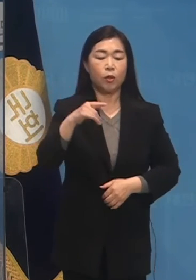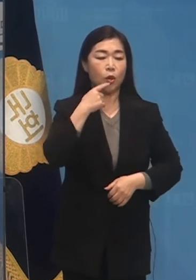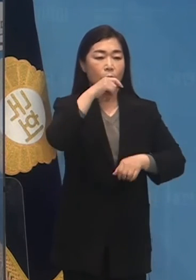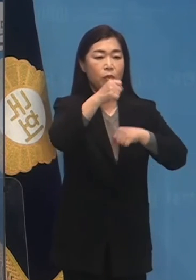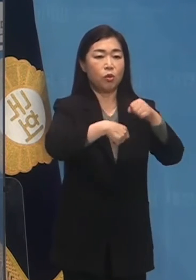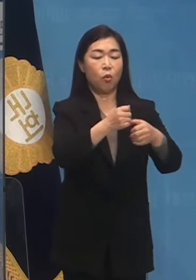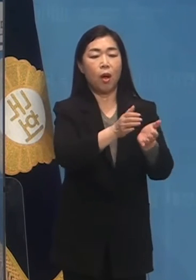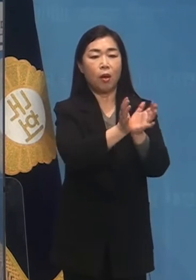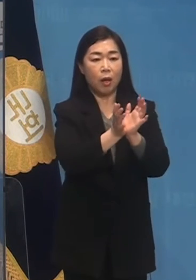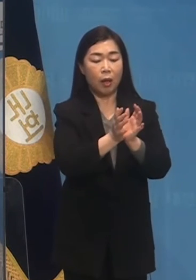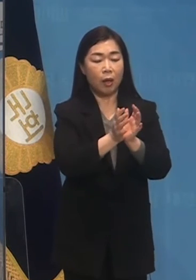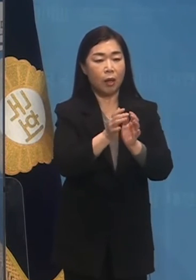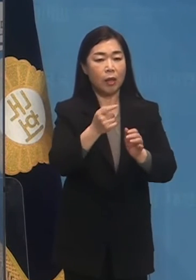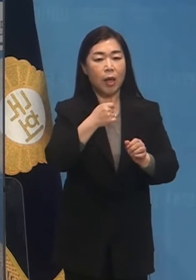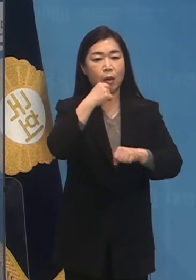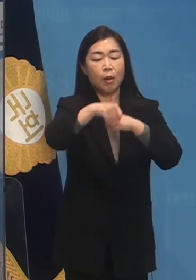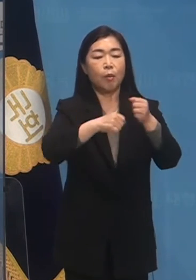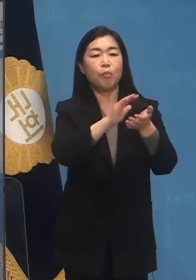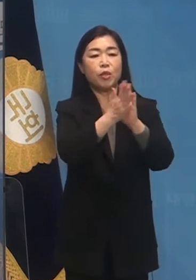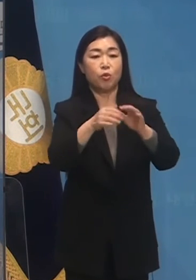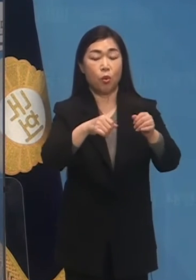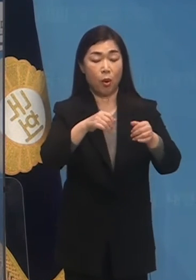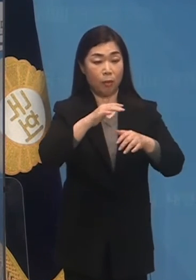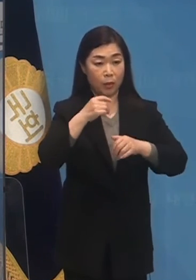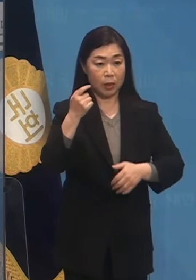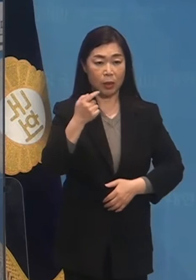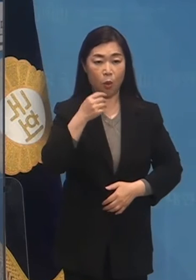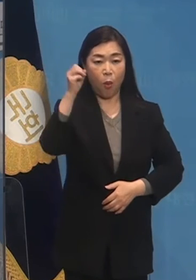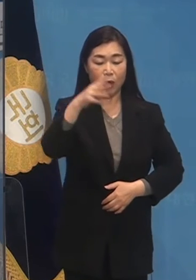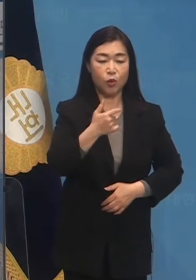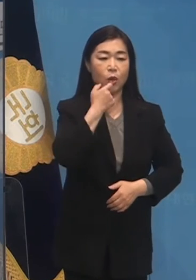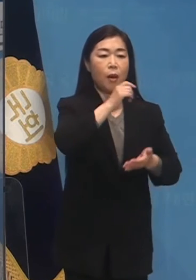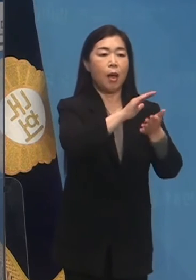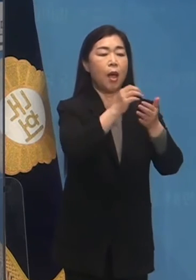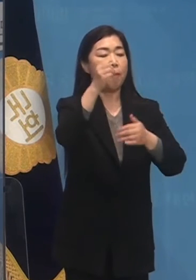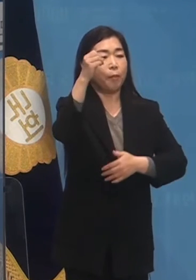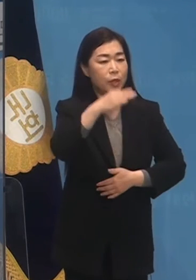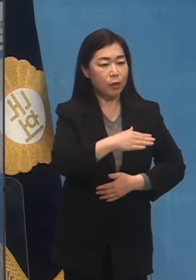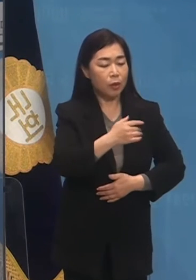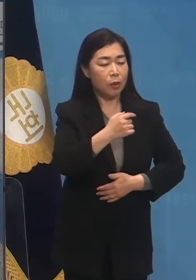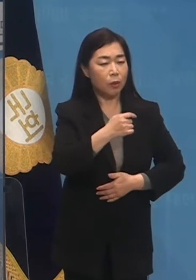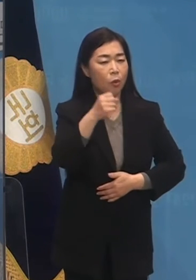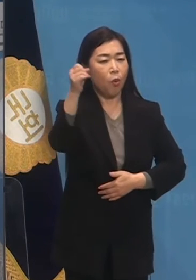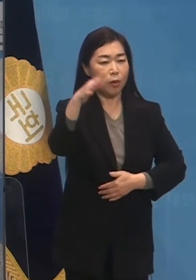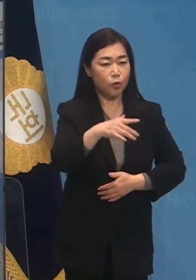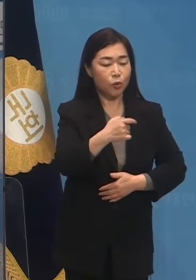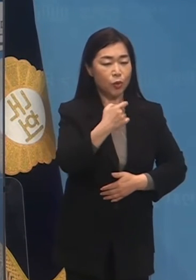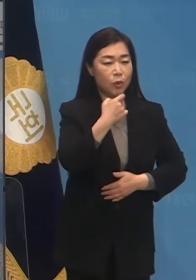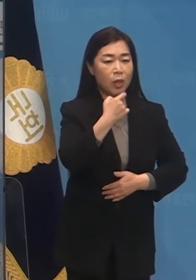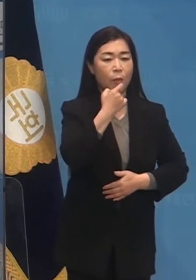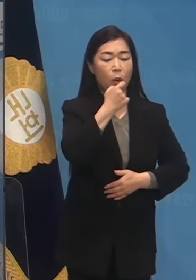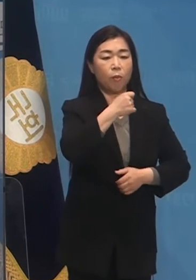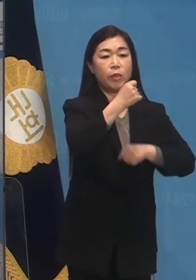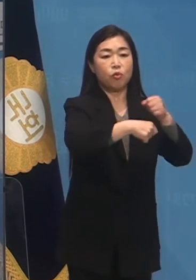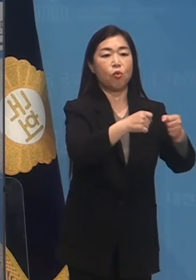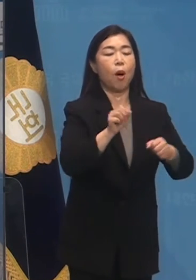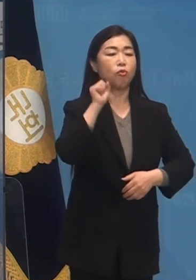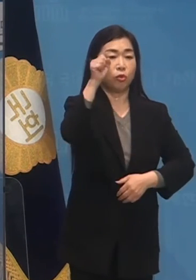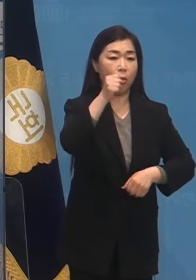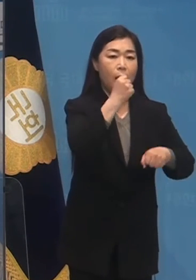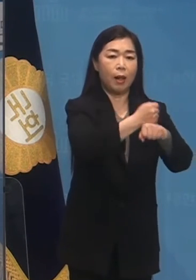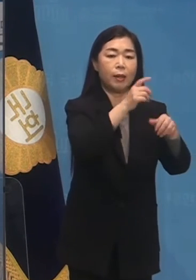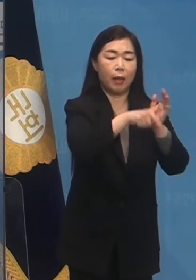광주민주화운동 유공자증을 반납했습니다. 저와 아내는 문재인 정권 하에서 민주화운동 경력이 기득권 유지